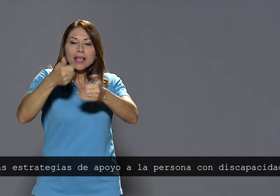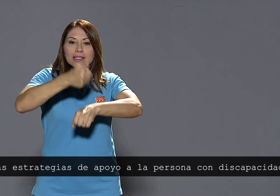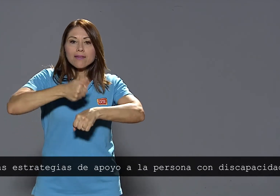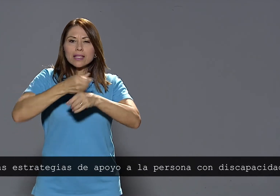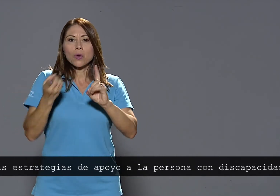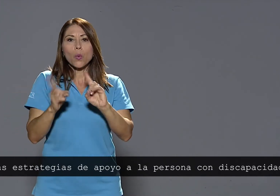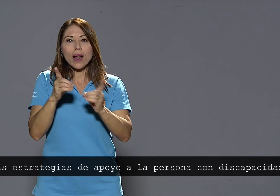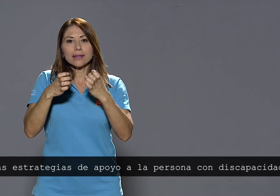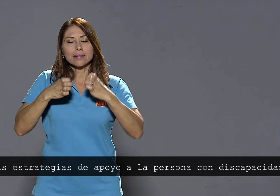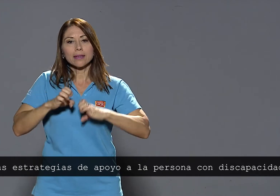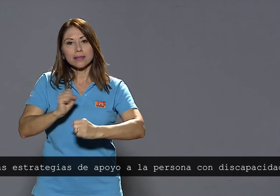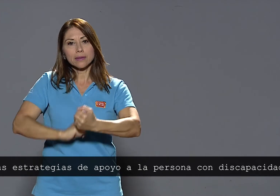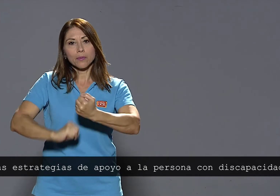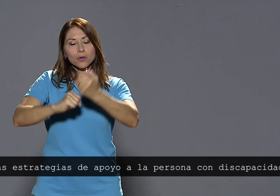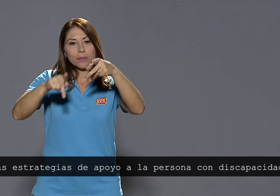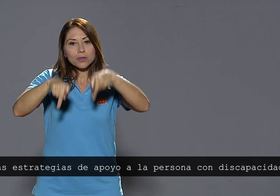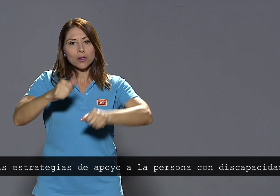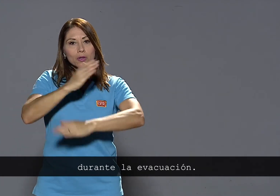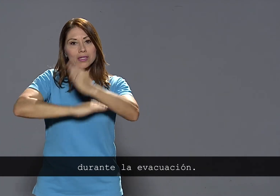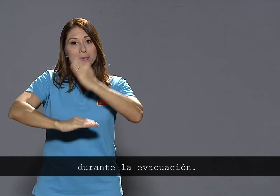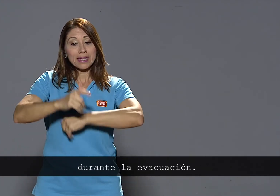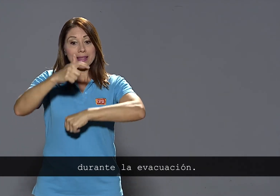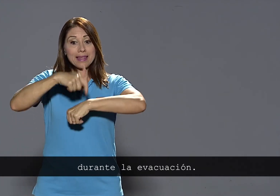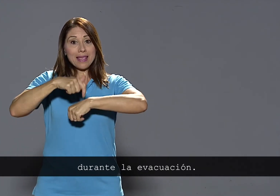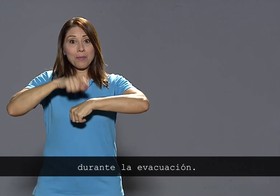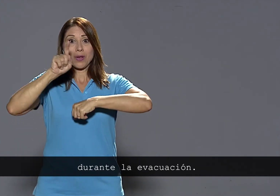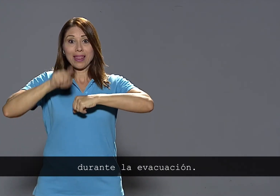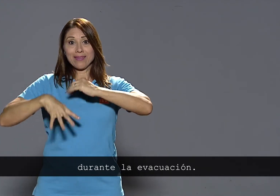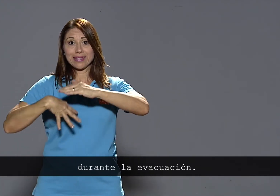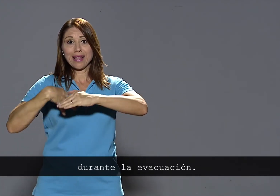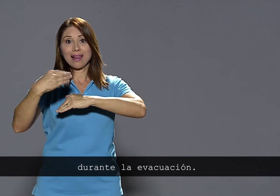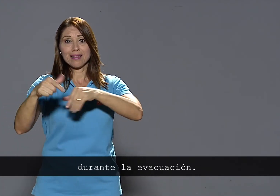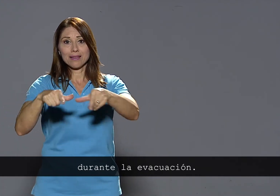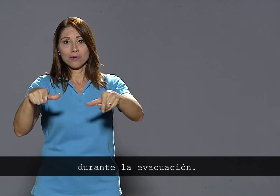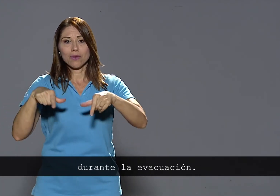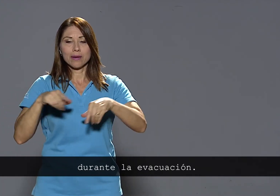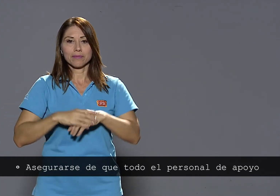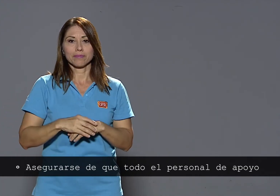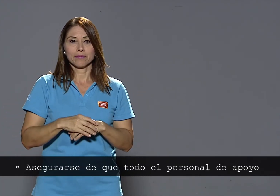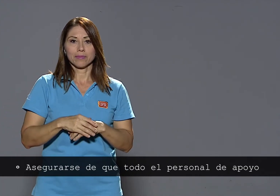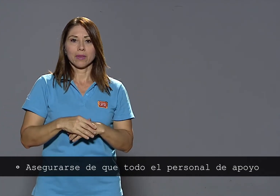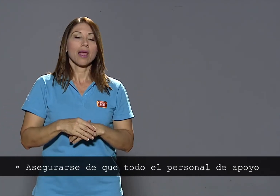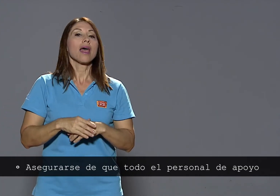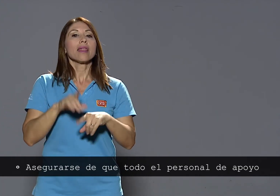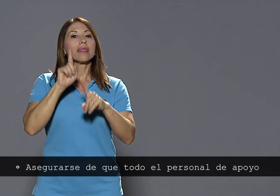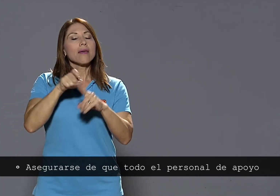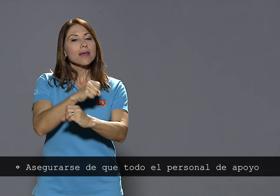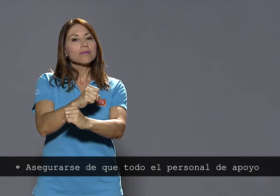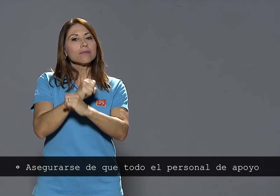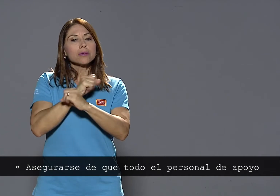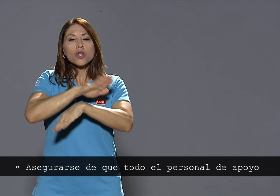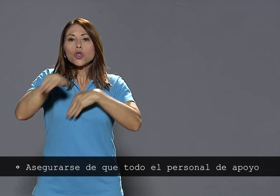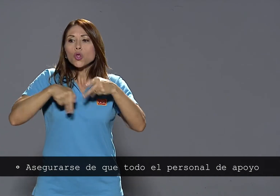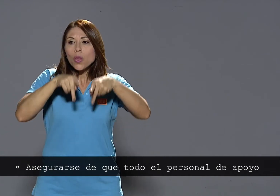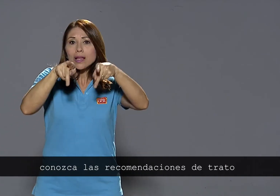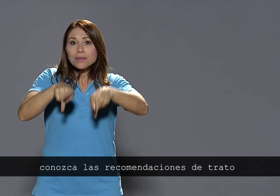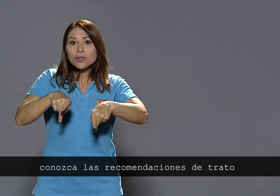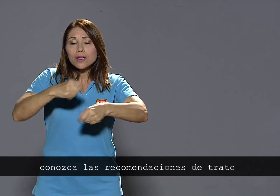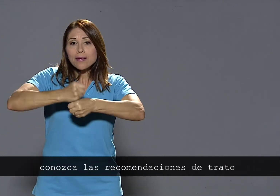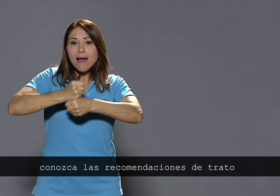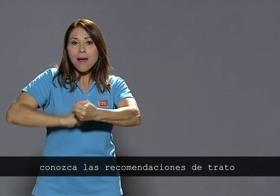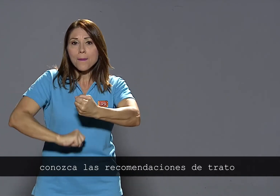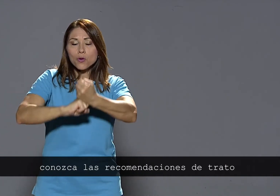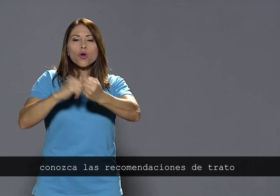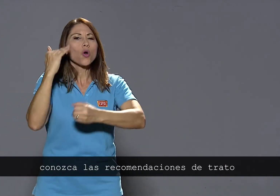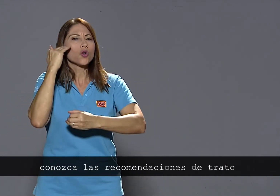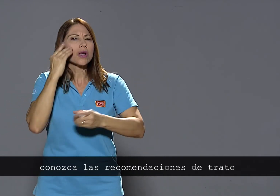estrategias de apoyo a la persona con discapacidad durante la evacuación. Asegurarse de que todo el personal de apoyo conozca